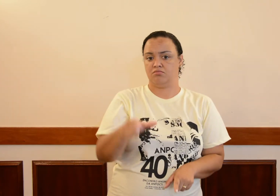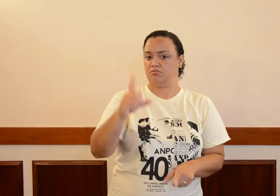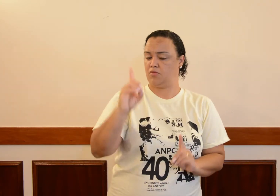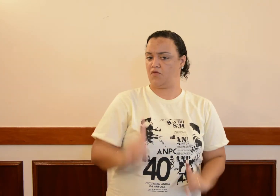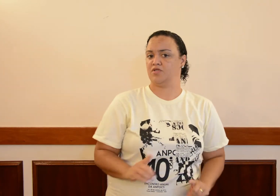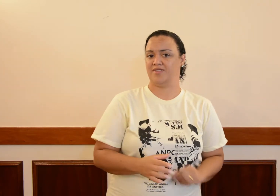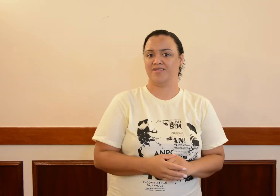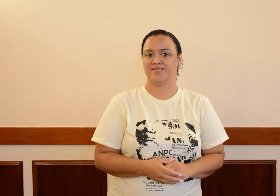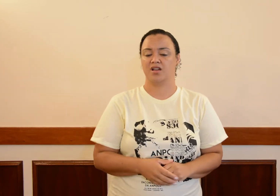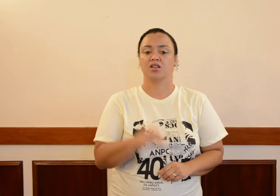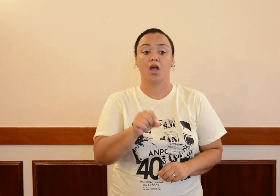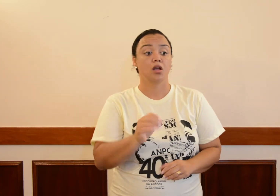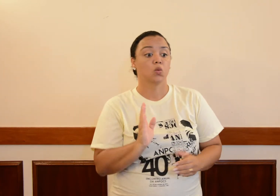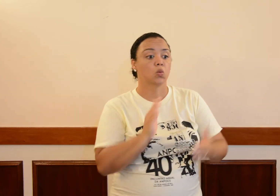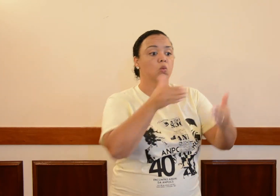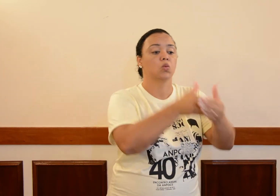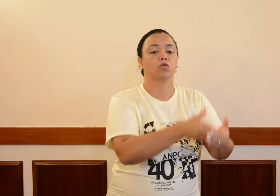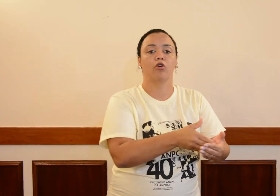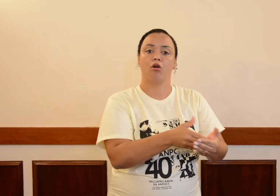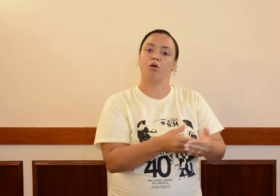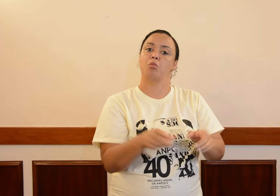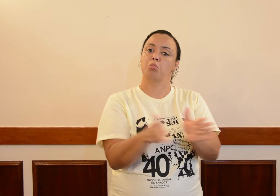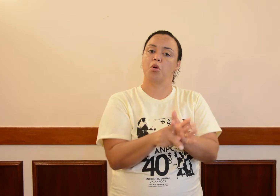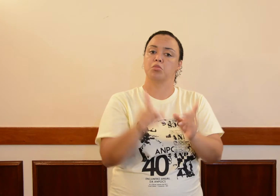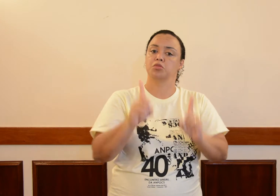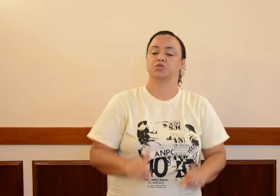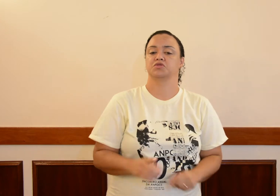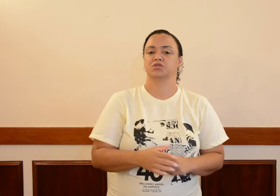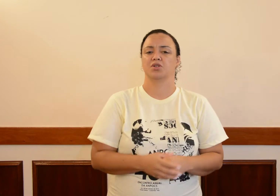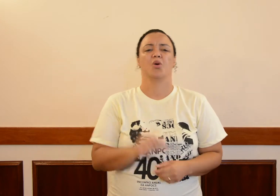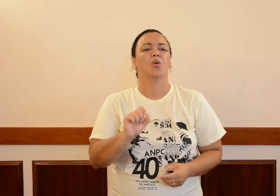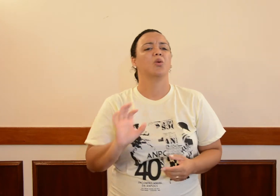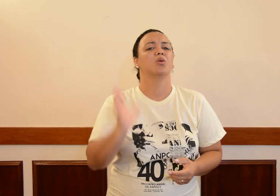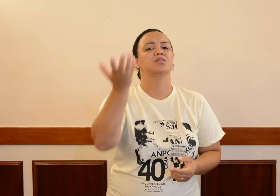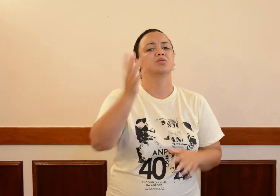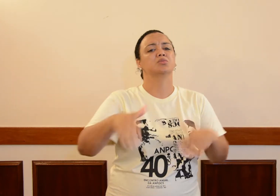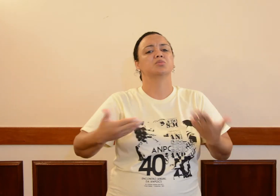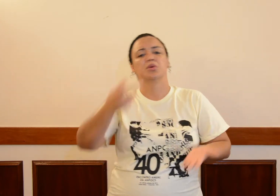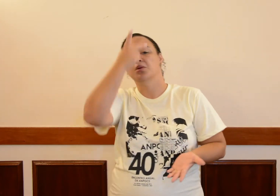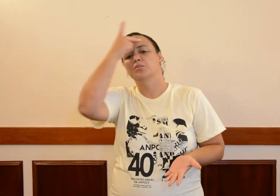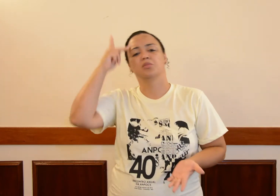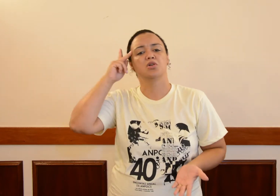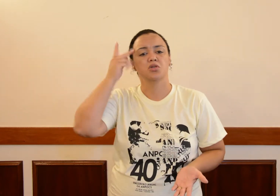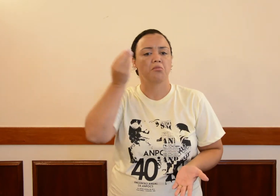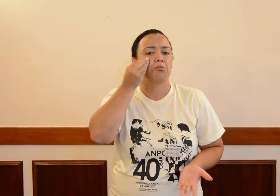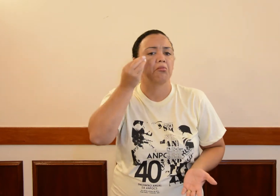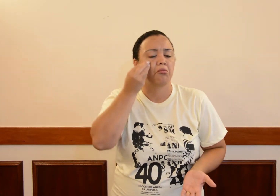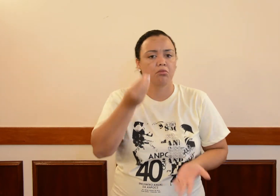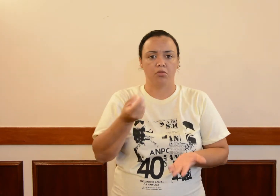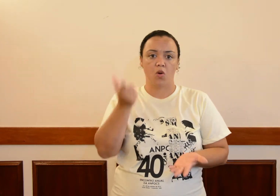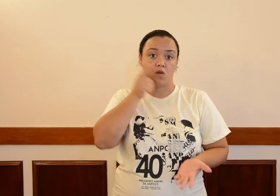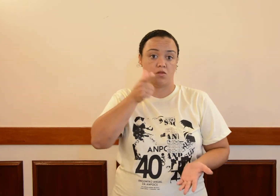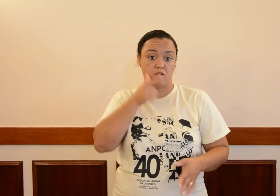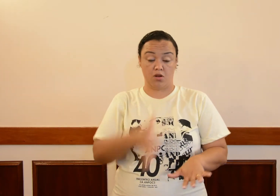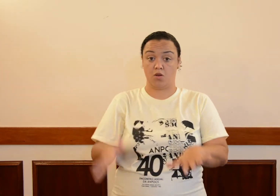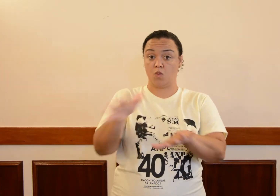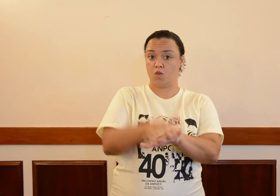Neste diálogo, podemos nos perguntar o que acontece quando essas pessoas experienciam um processo de inclusão que as hierarquiza e